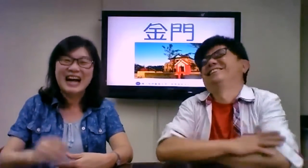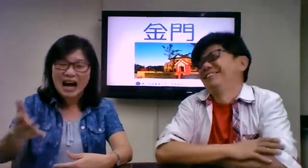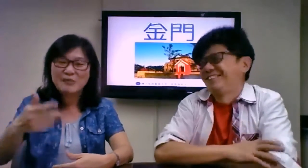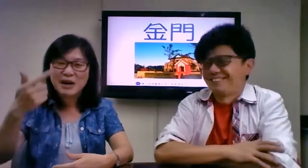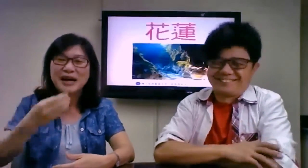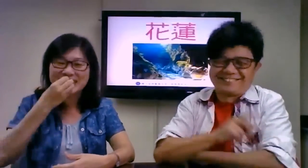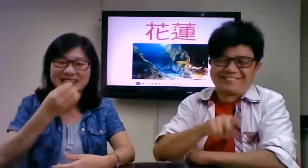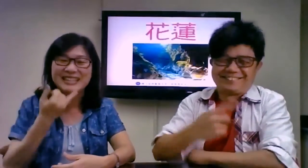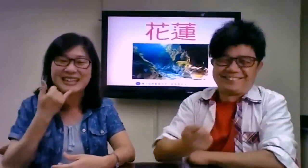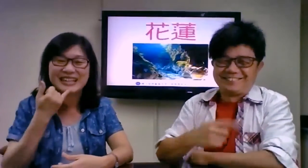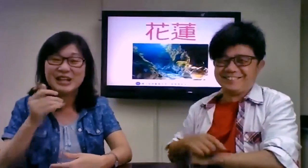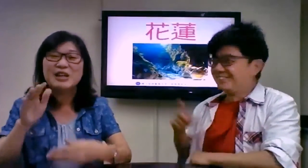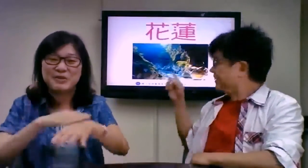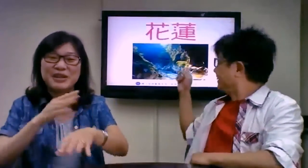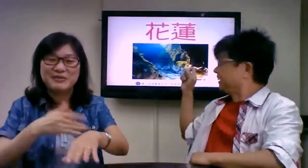好，慢慢吃，可以，不会。